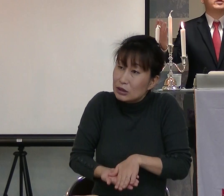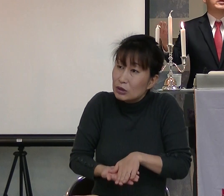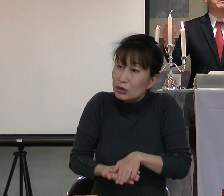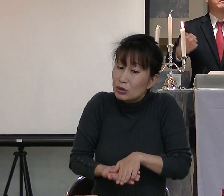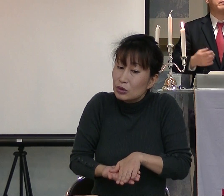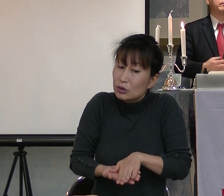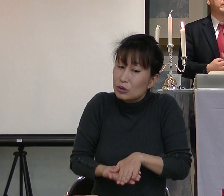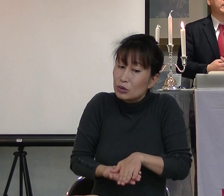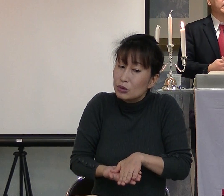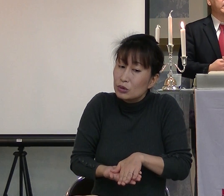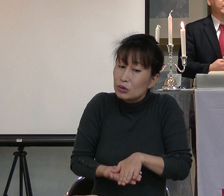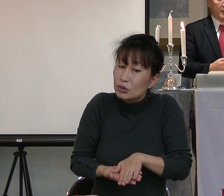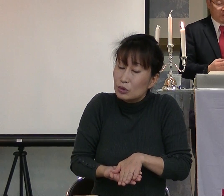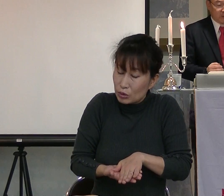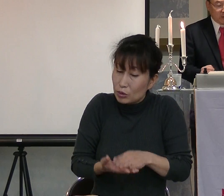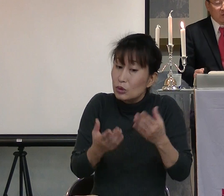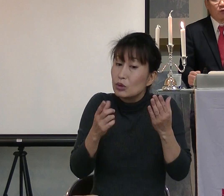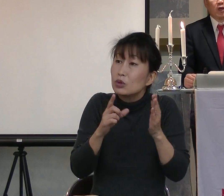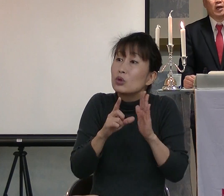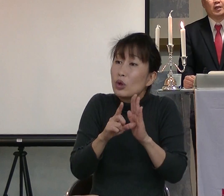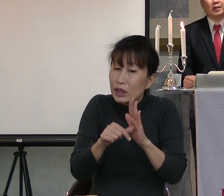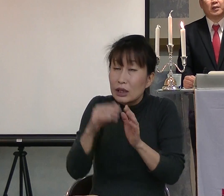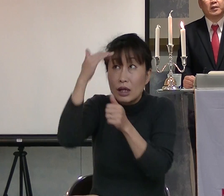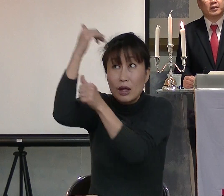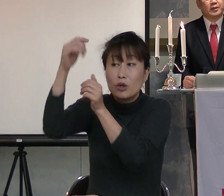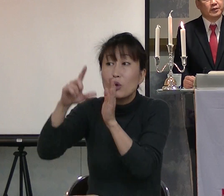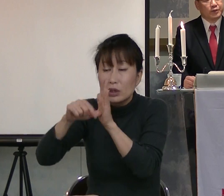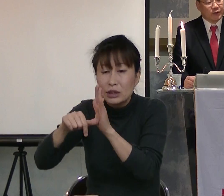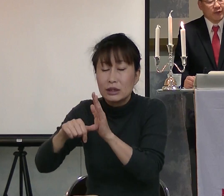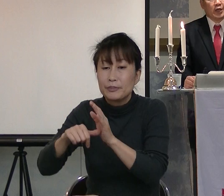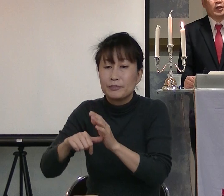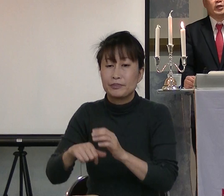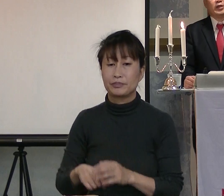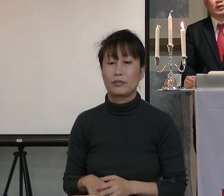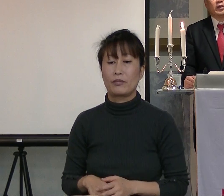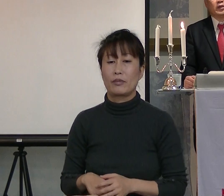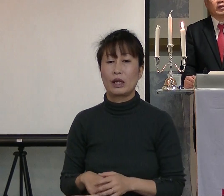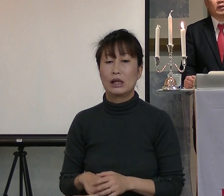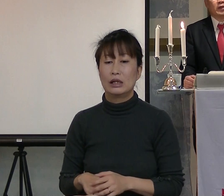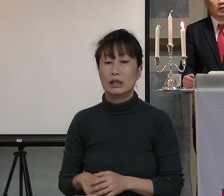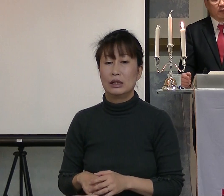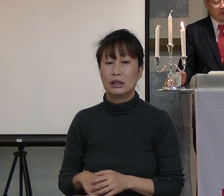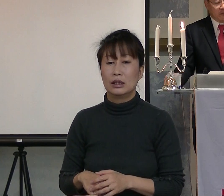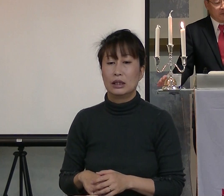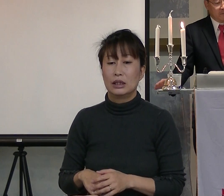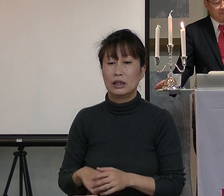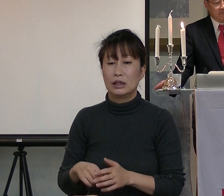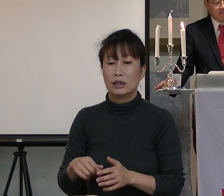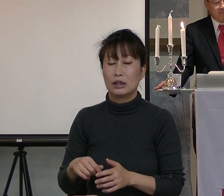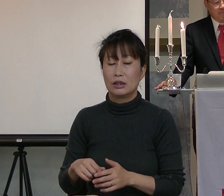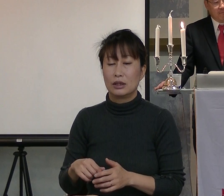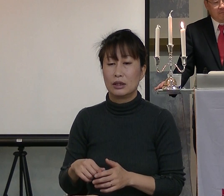される時、私は信仰は常に